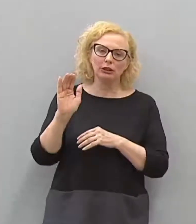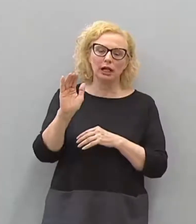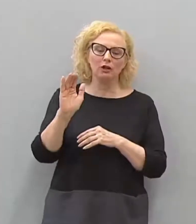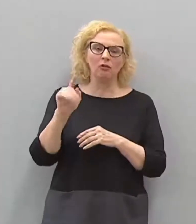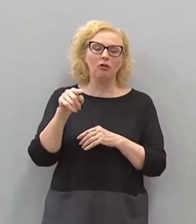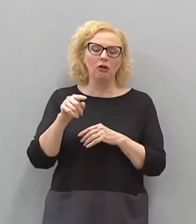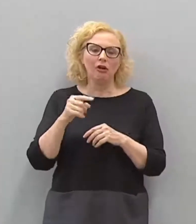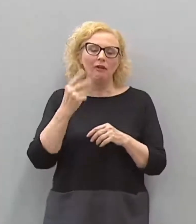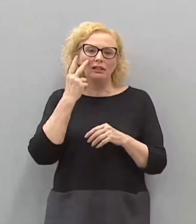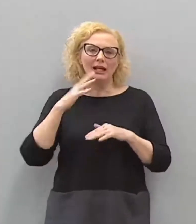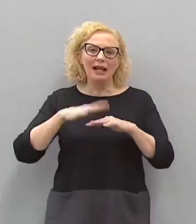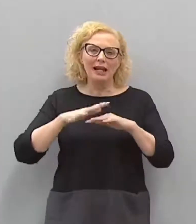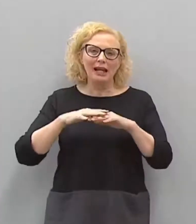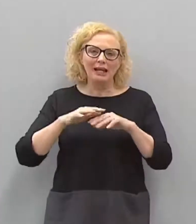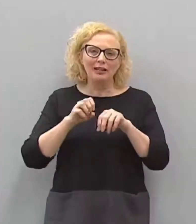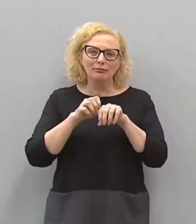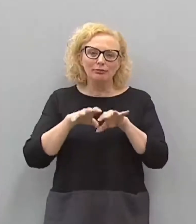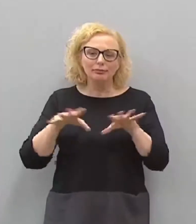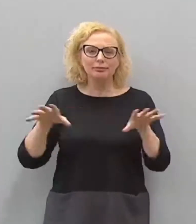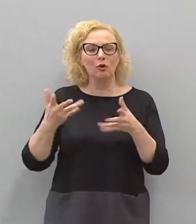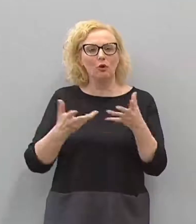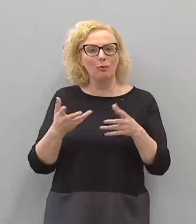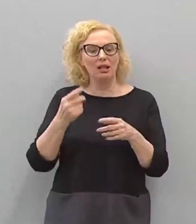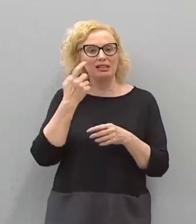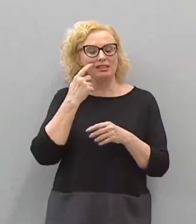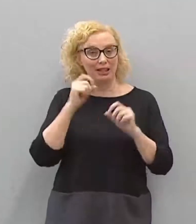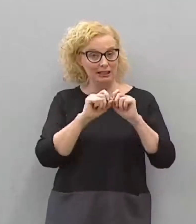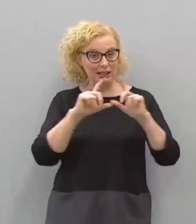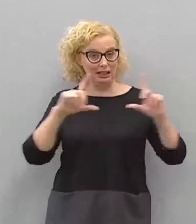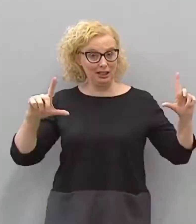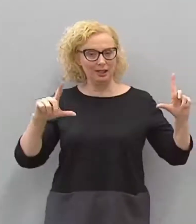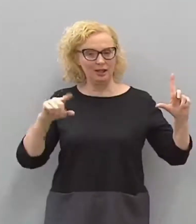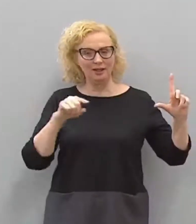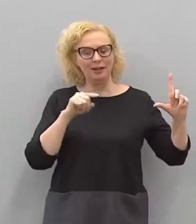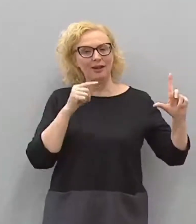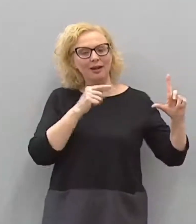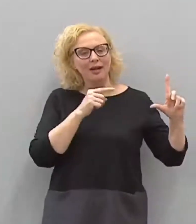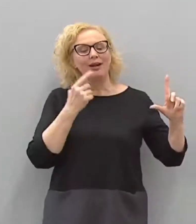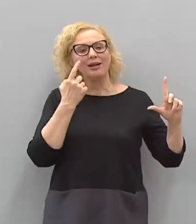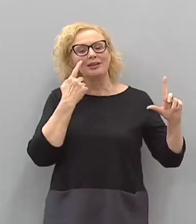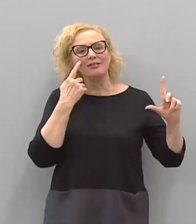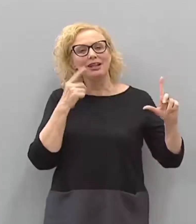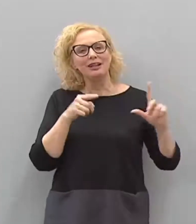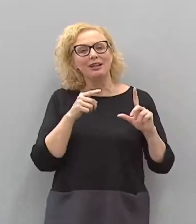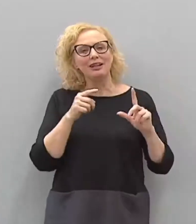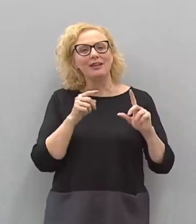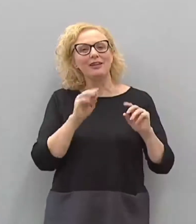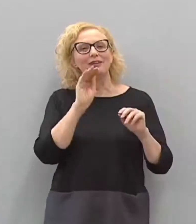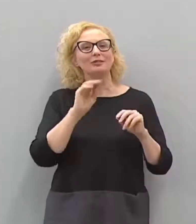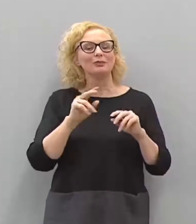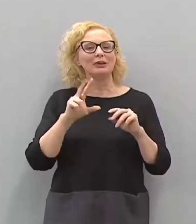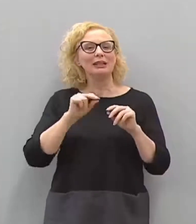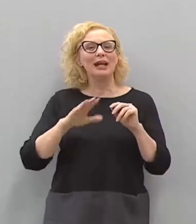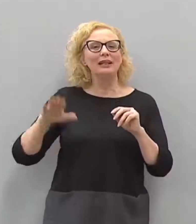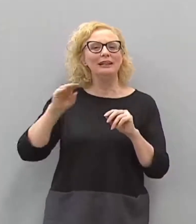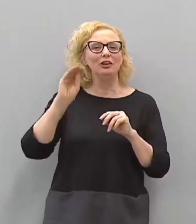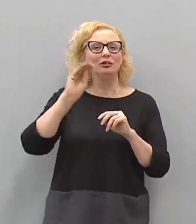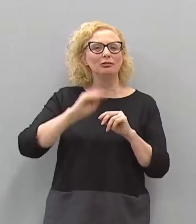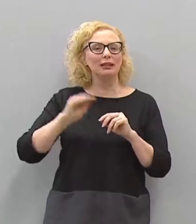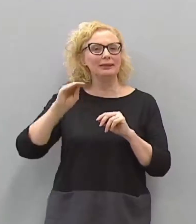la rete sul territorio qui vedete un'immagine della mappatura del territorio trentino dove vediamo